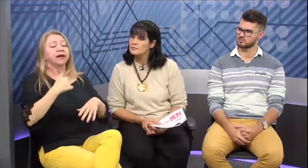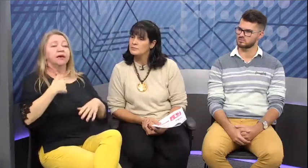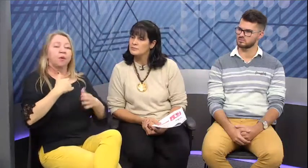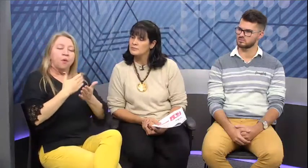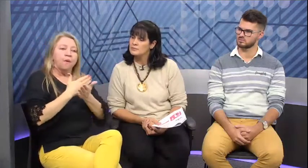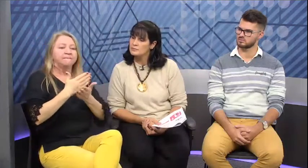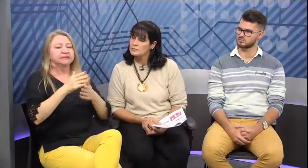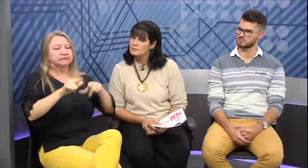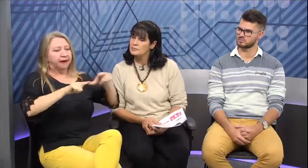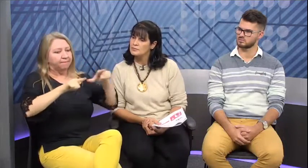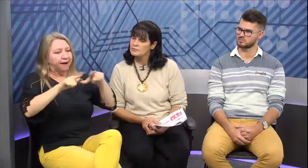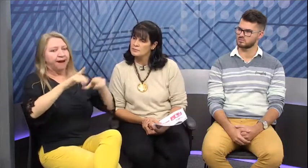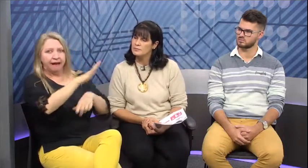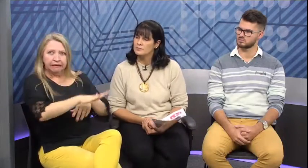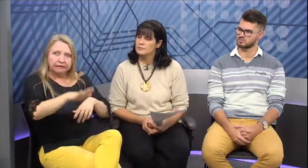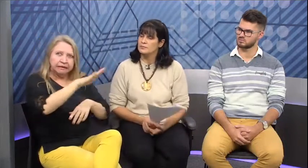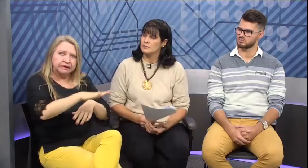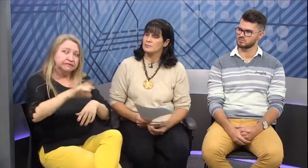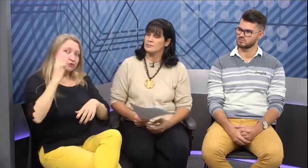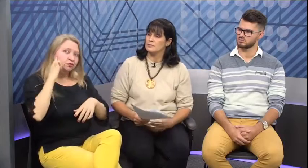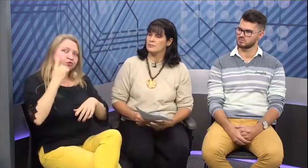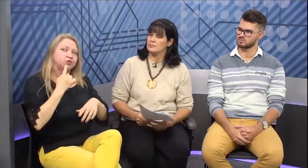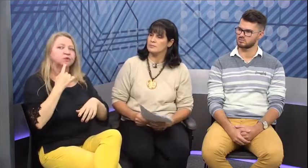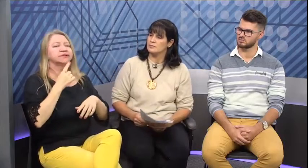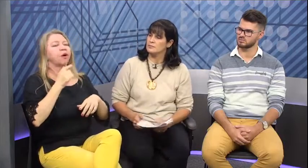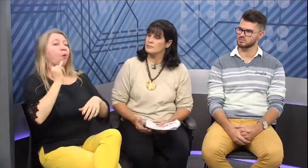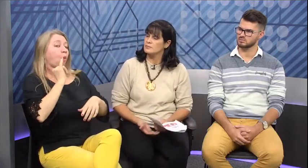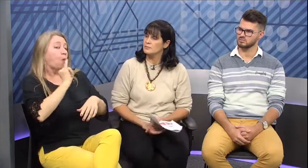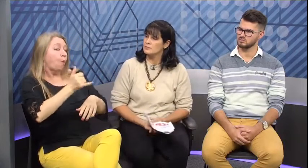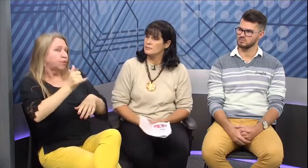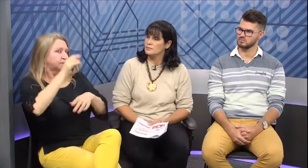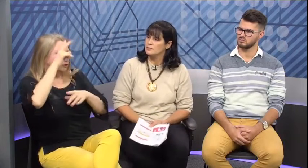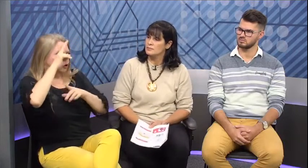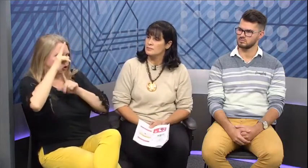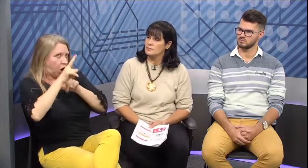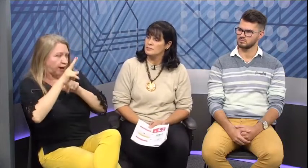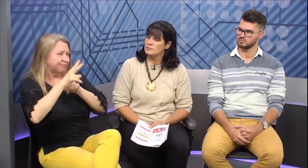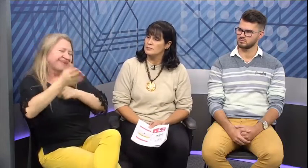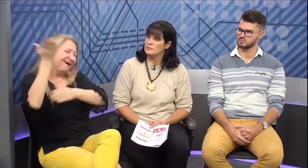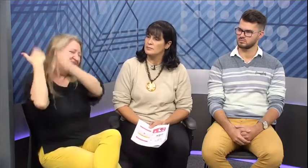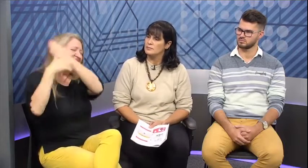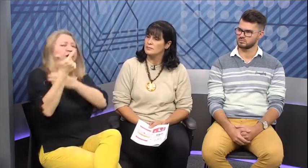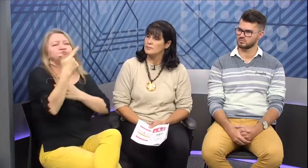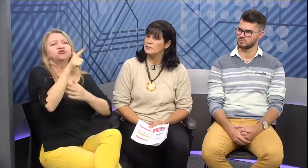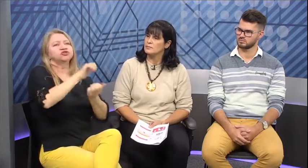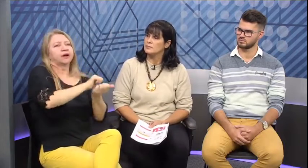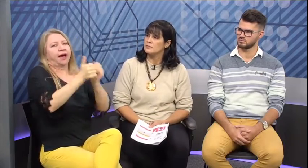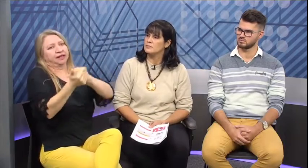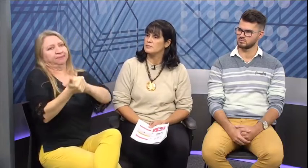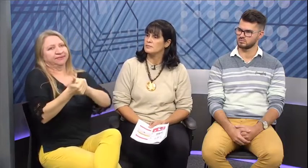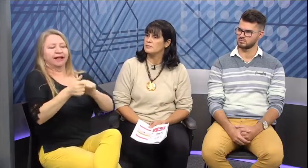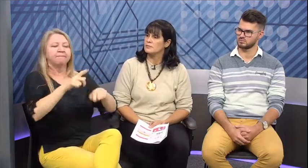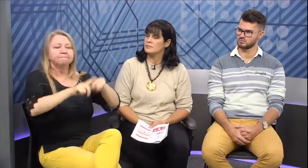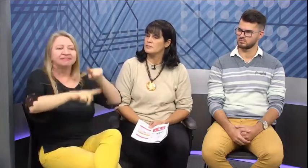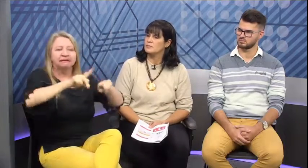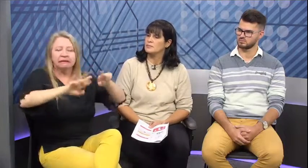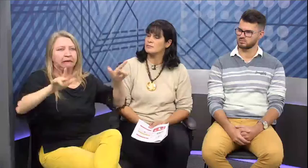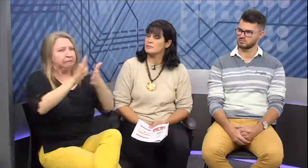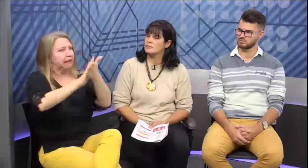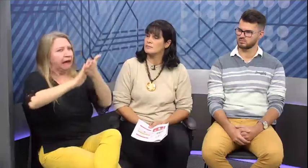como instrutora na época, e quando eu comecei a trabalhar com as crianças surdas, eu comecei a contar esses contos, as histórias,